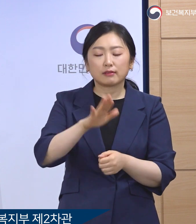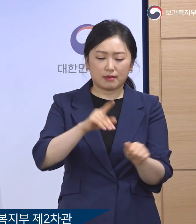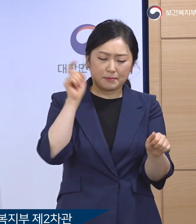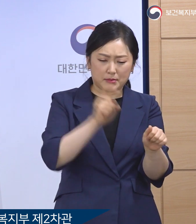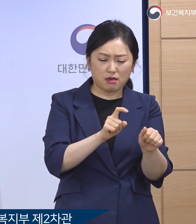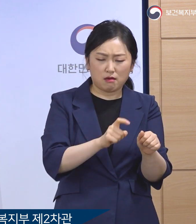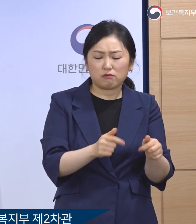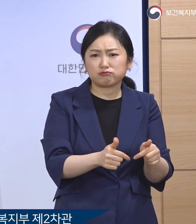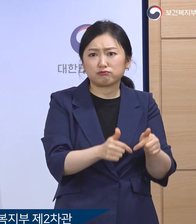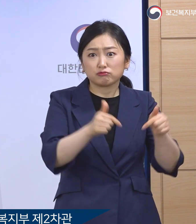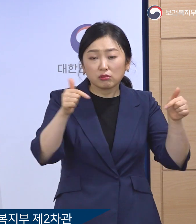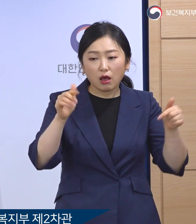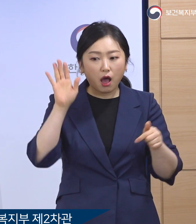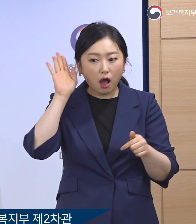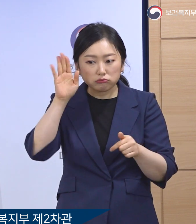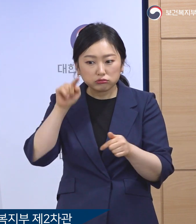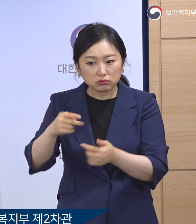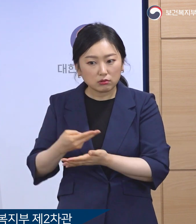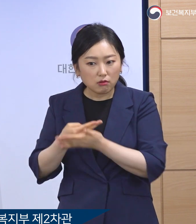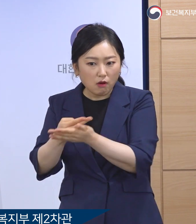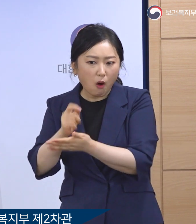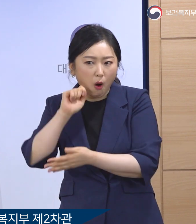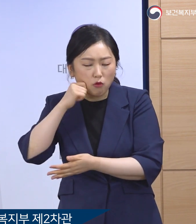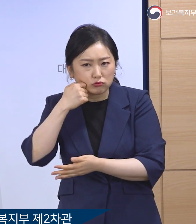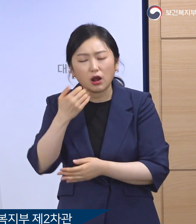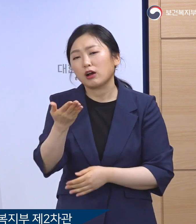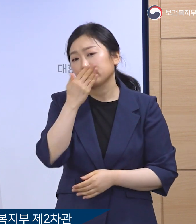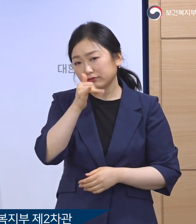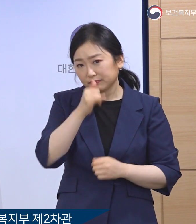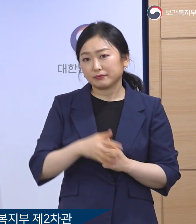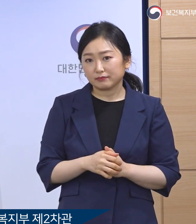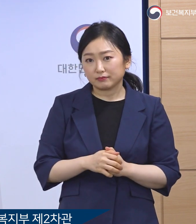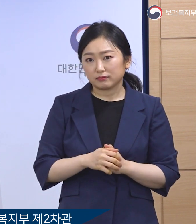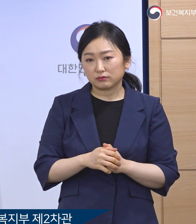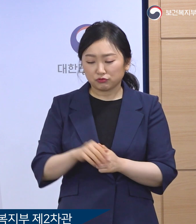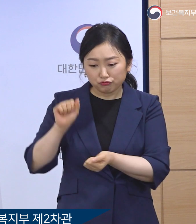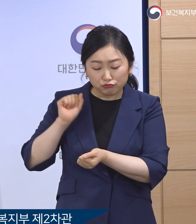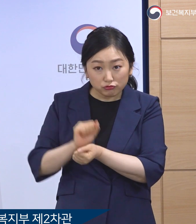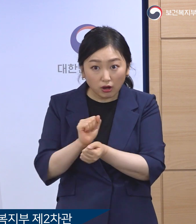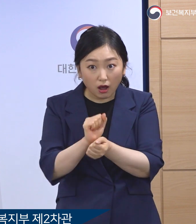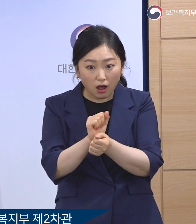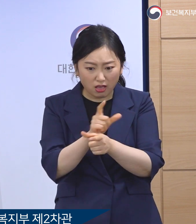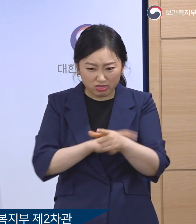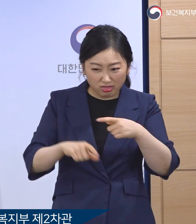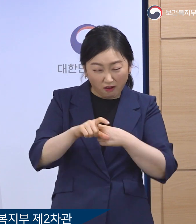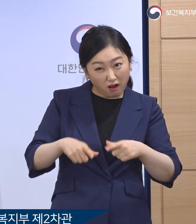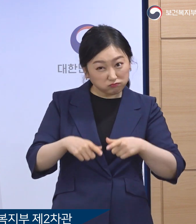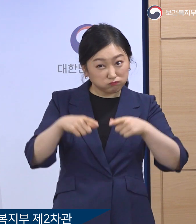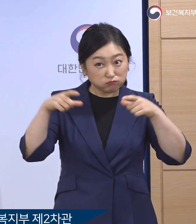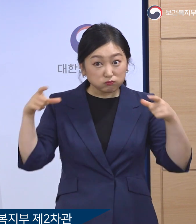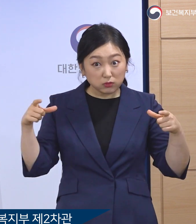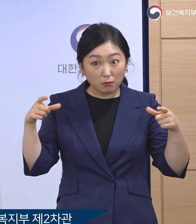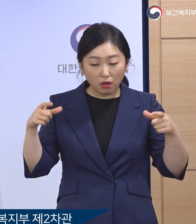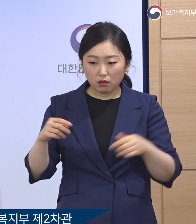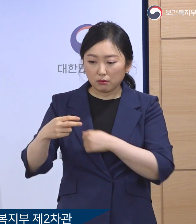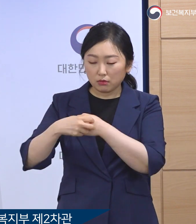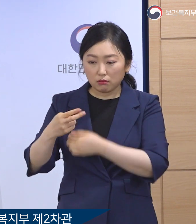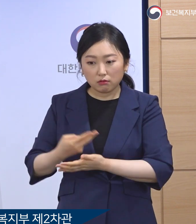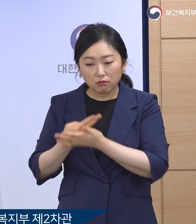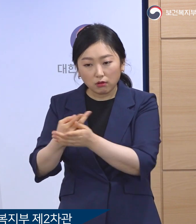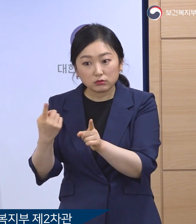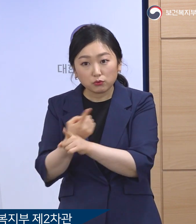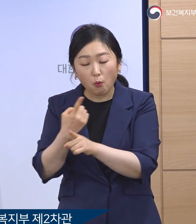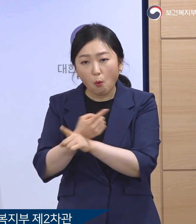따라 여력이 감소하고 있습니다. 유행 규모가 여기서 더 커지게 되면 적절한 의료